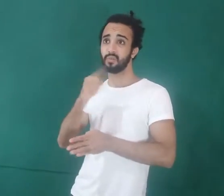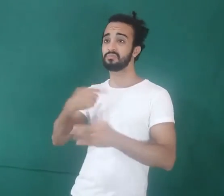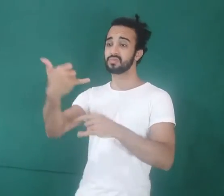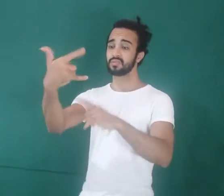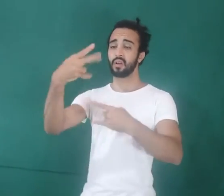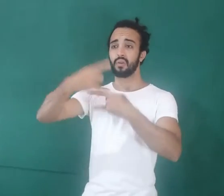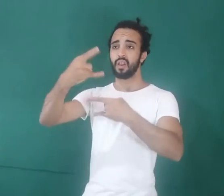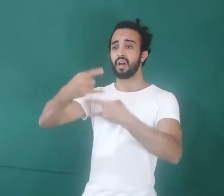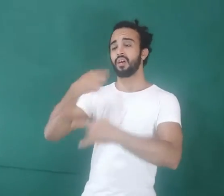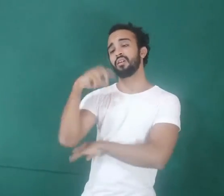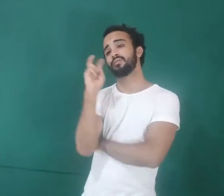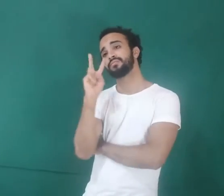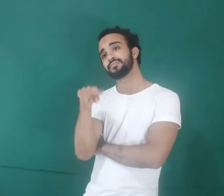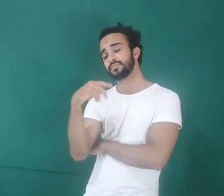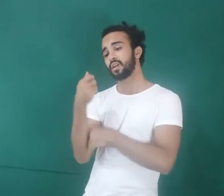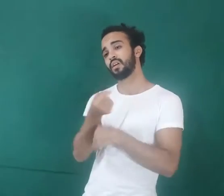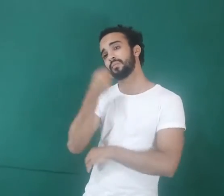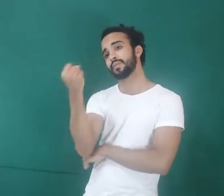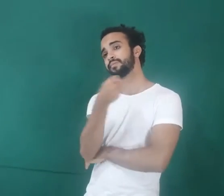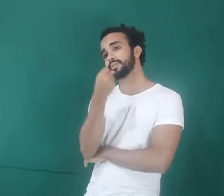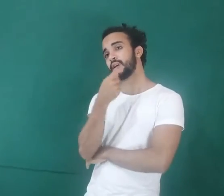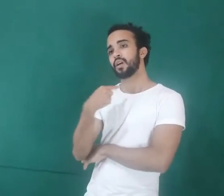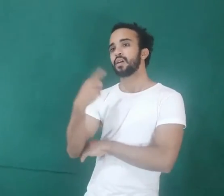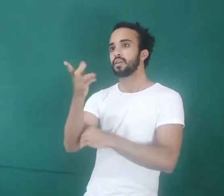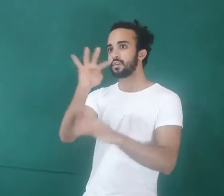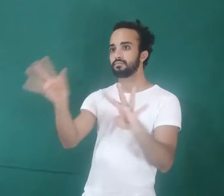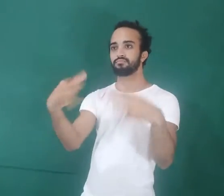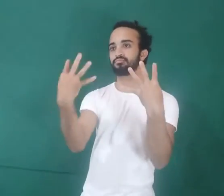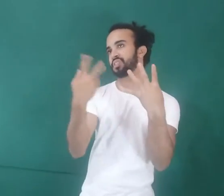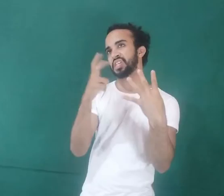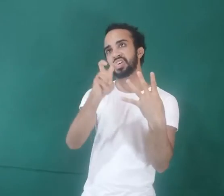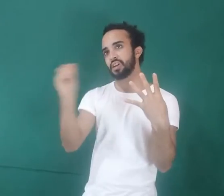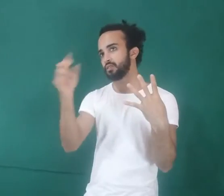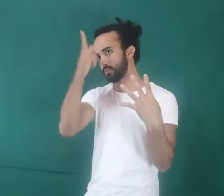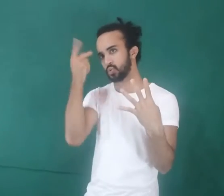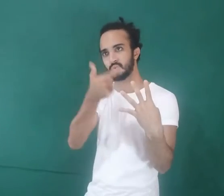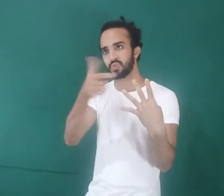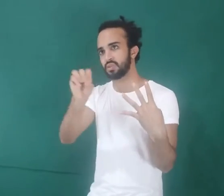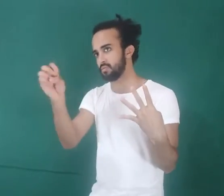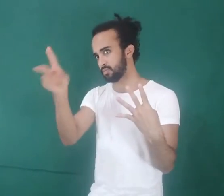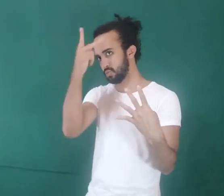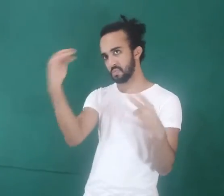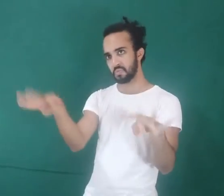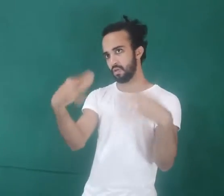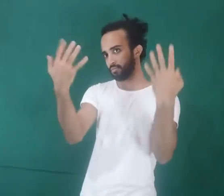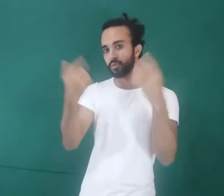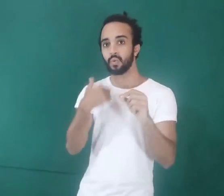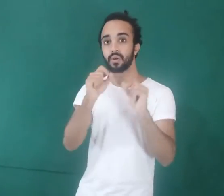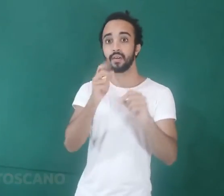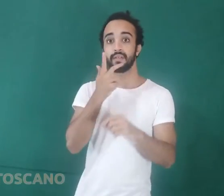500 pessoas. Sim. Eu fico muito... Voltando um pouco no que a gente estava falando antes, mas eu fico achando que isso talvez seja